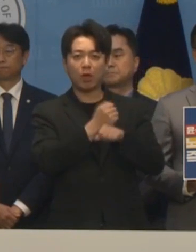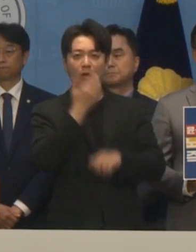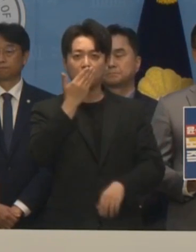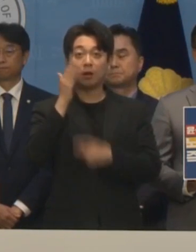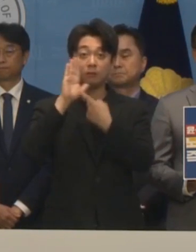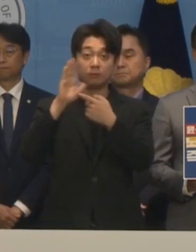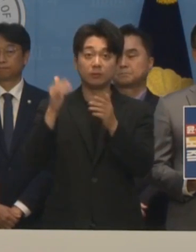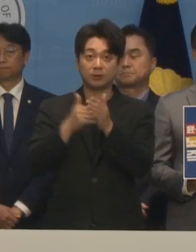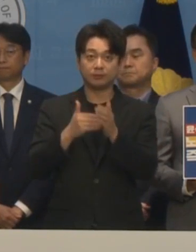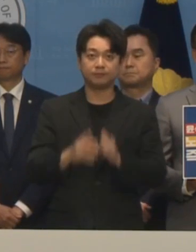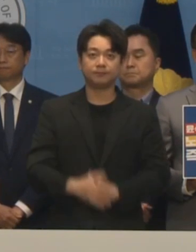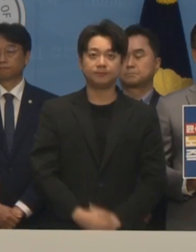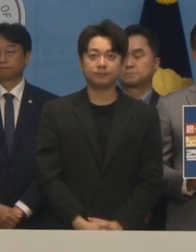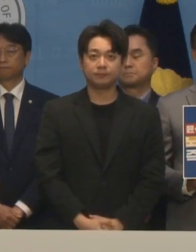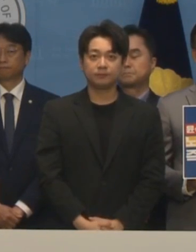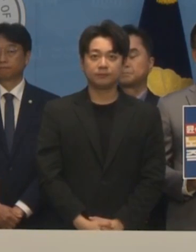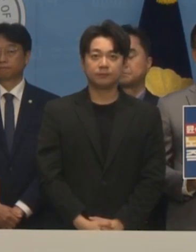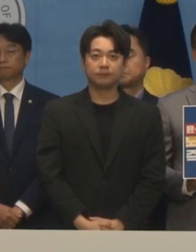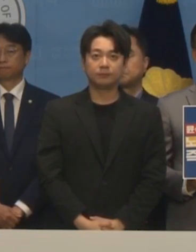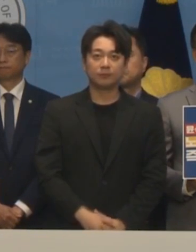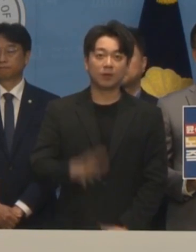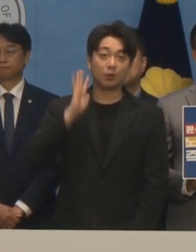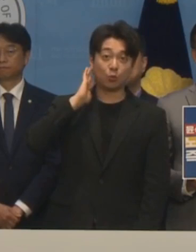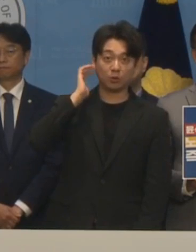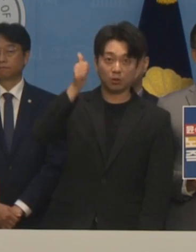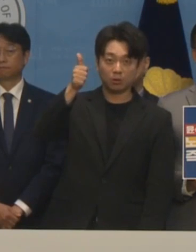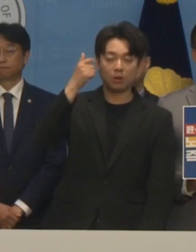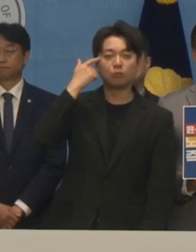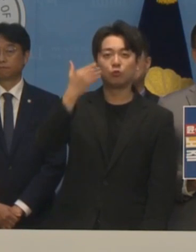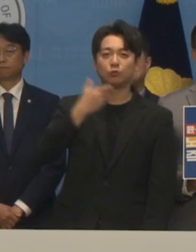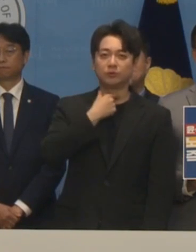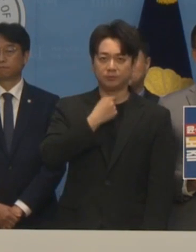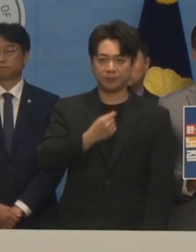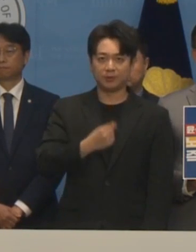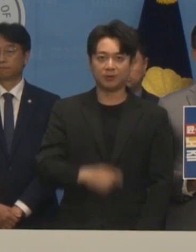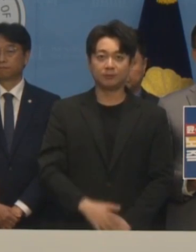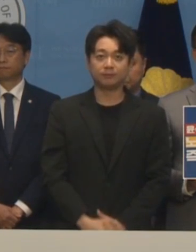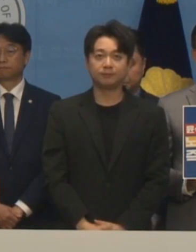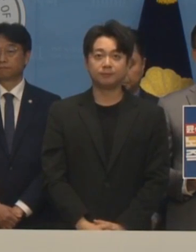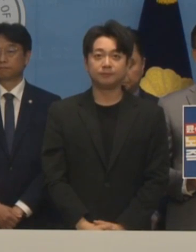시사했습니다. 윤석열 대통령에게 묻습니다. 윤석열 정부가 수십억,